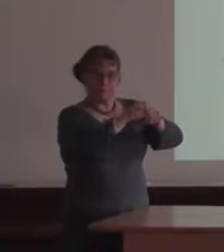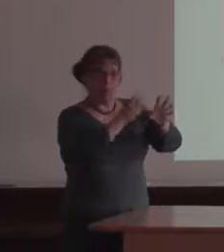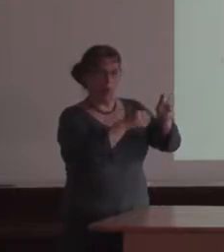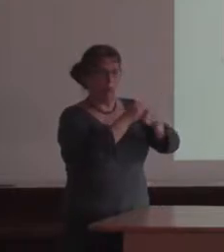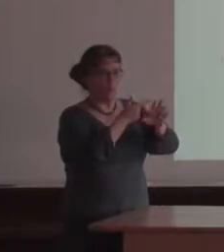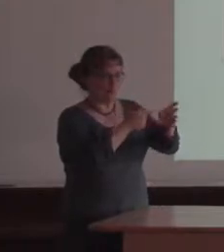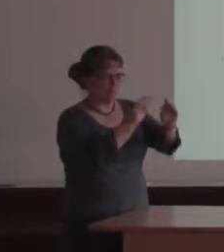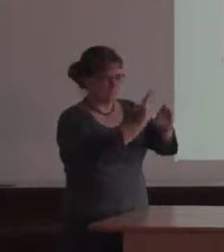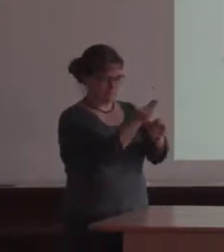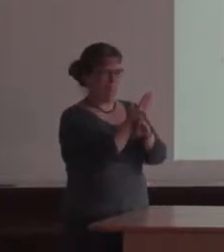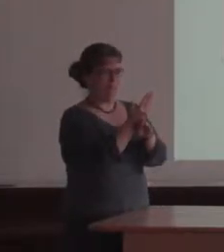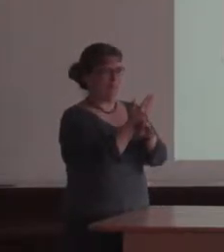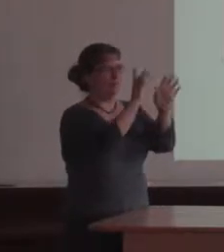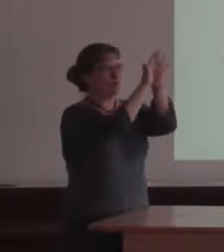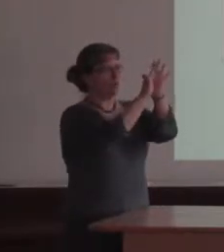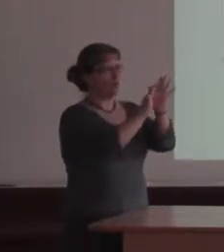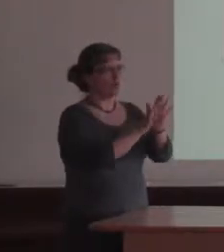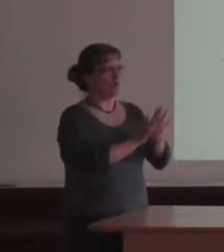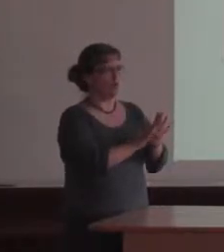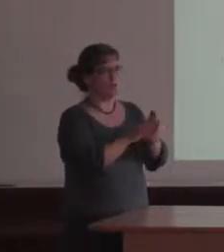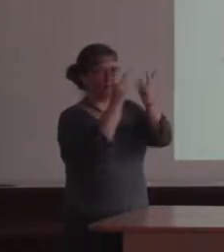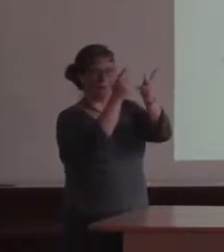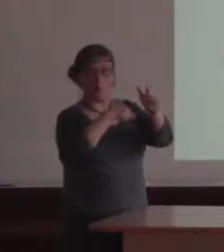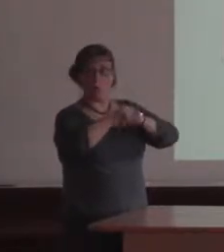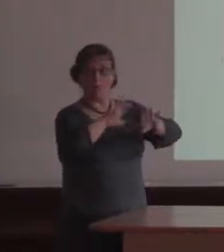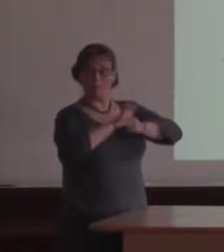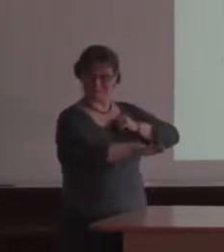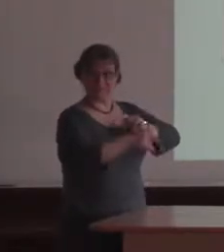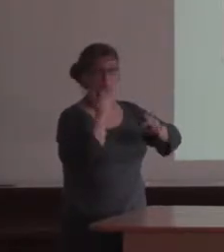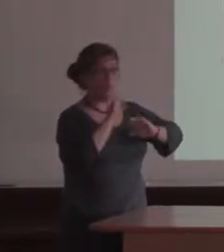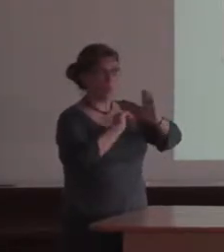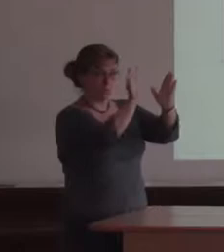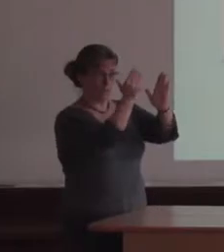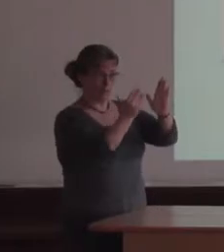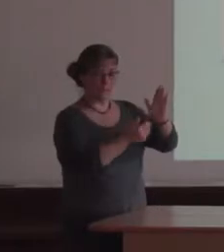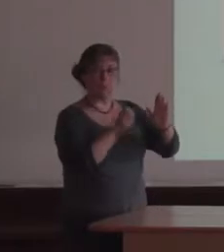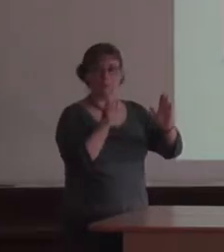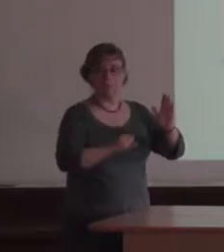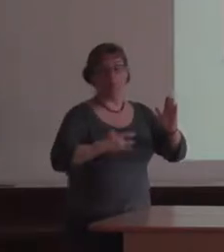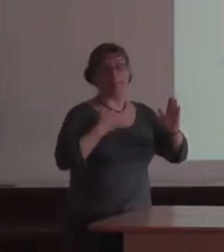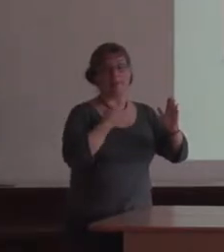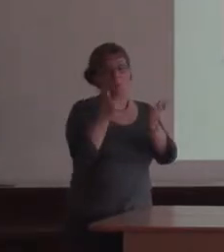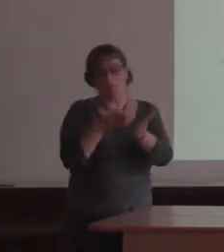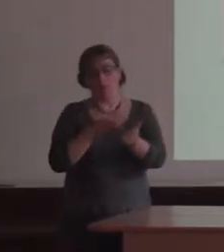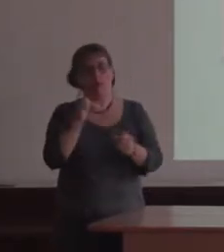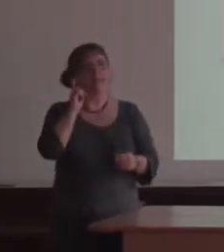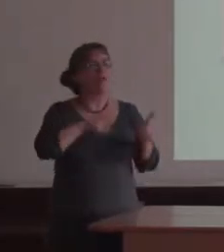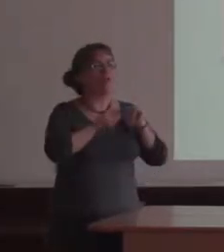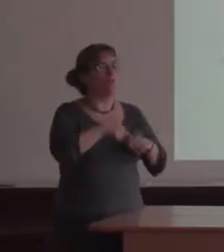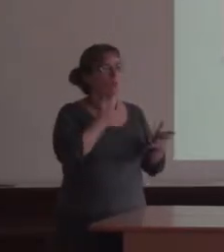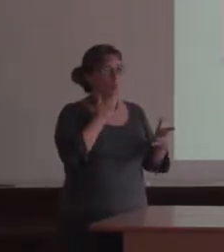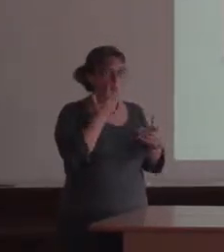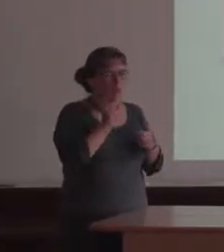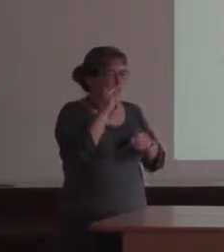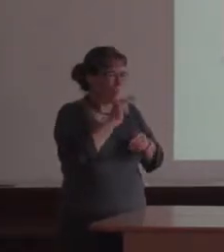locales de chaque fonction. Donc ça évite d'avoir peut-être à faire un print pour comprendre, mais alors,